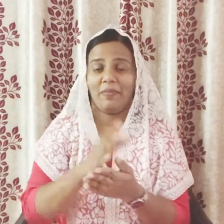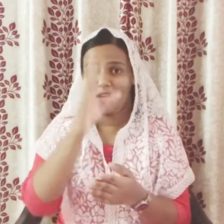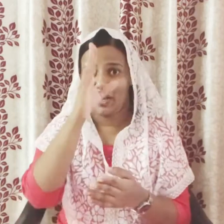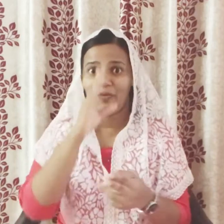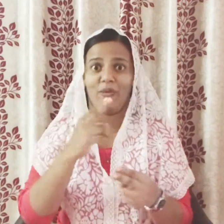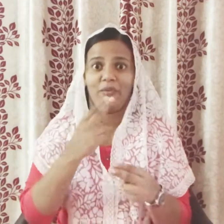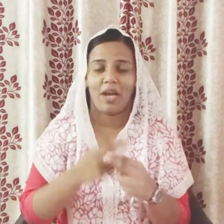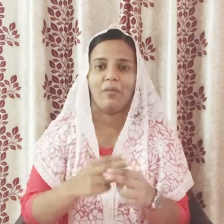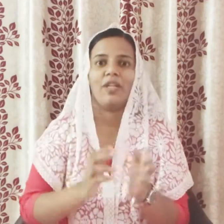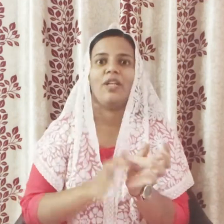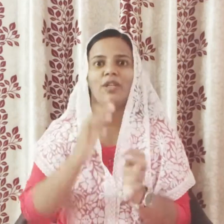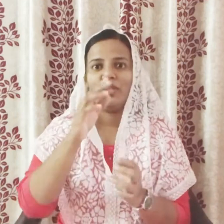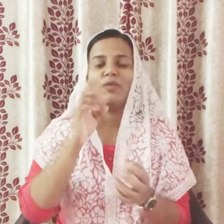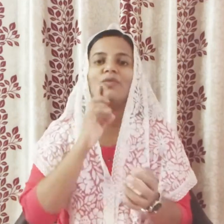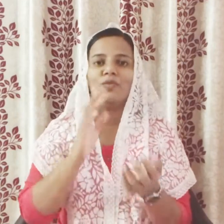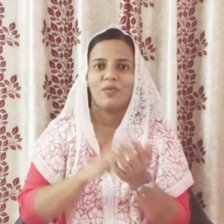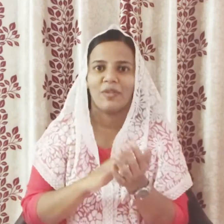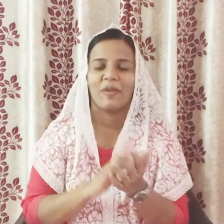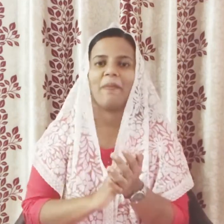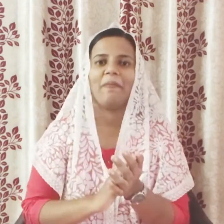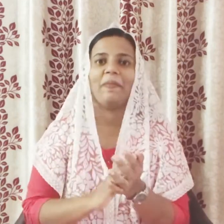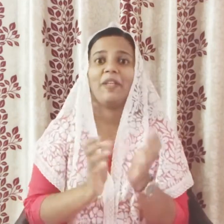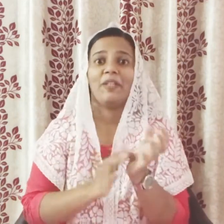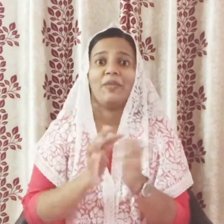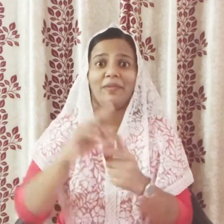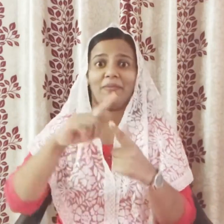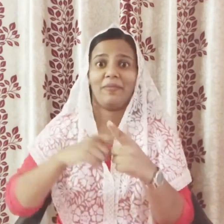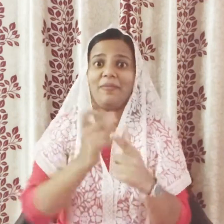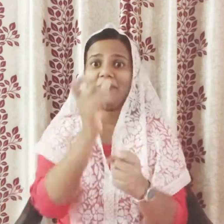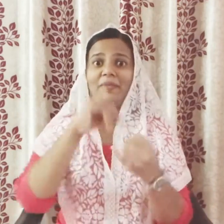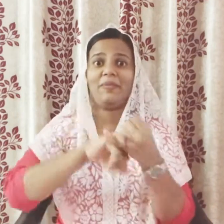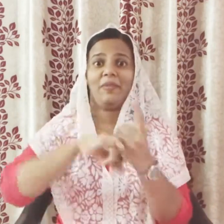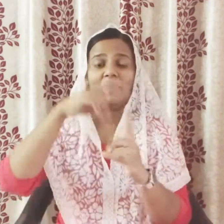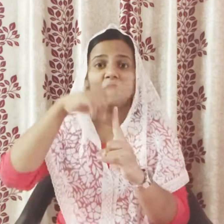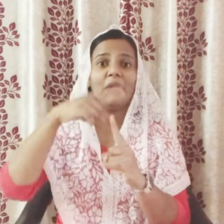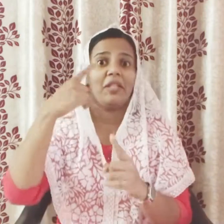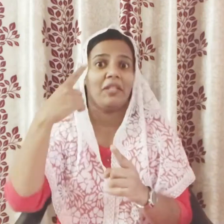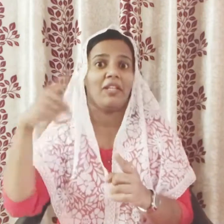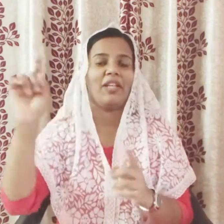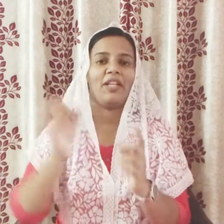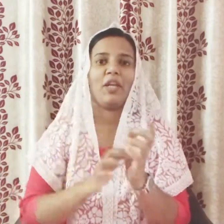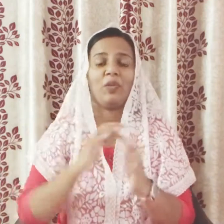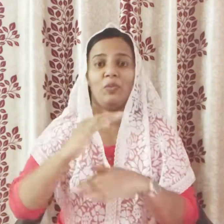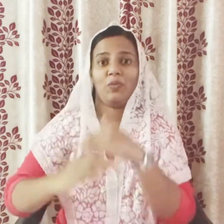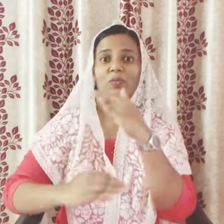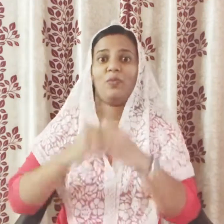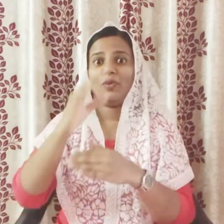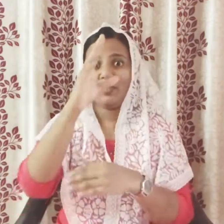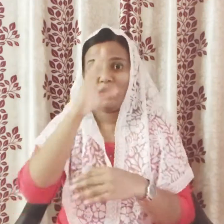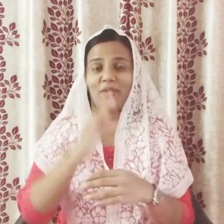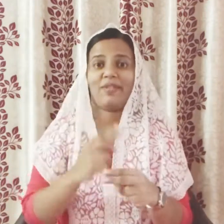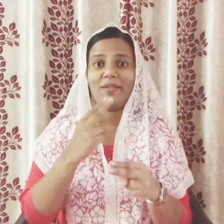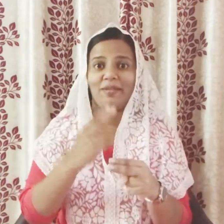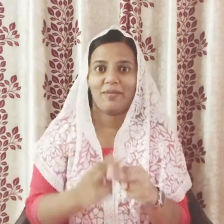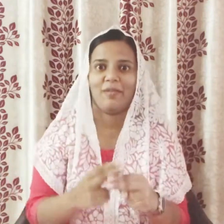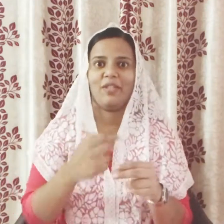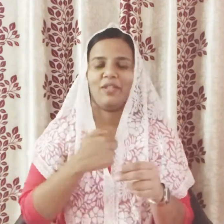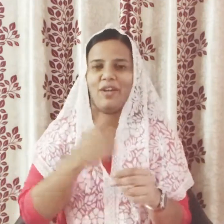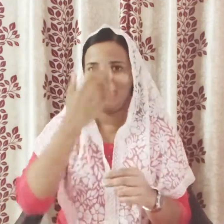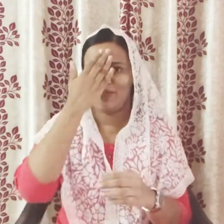നാമത്തിന് ഞാൻ സ്തോത്രം ചെയ്യും. എങ്ങനെ സ്തുതിക്കും? യഹോവയെ അവൻ്റെ നീതിക്ക് തക്കവണ്ണം സ്തുതിക്കും. അത്യുന്നതനായ യഹോവയുടെ നാമത്തിന് എന്ത് ചെയ്യും? സ്തോത്രം ചെയ്യും. നമുക്ക്